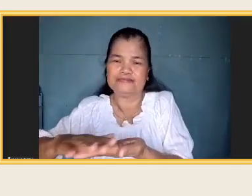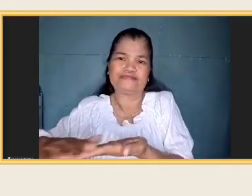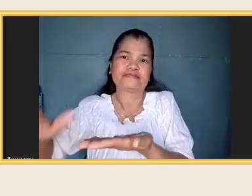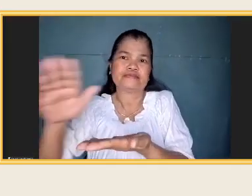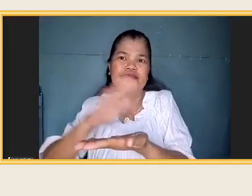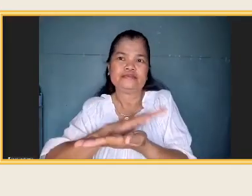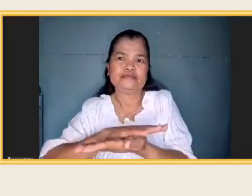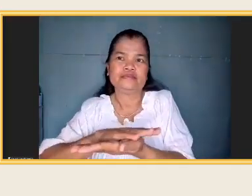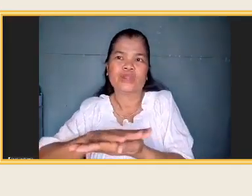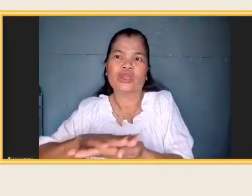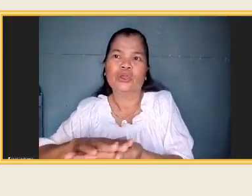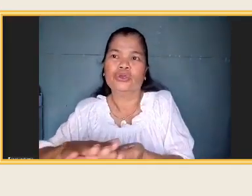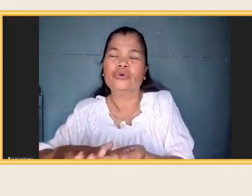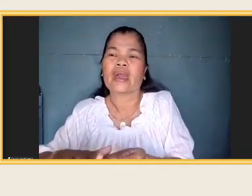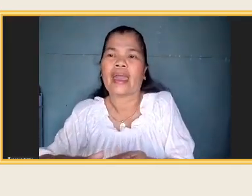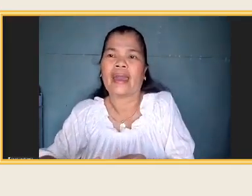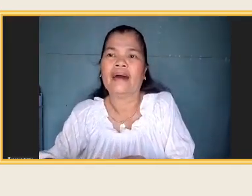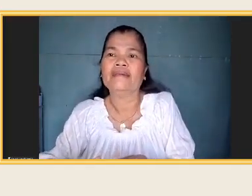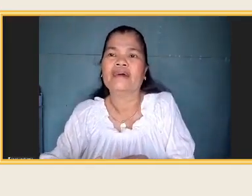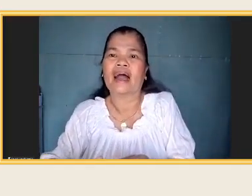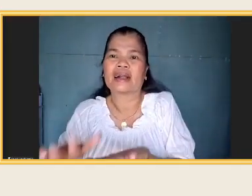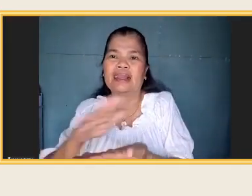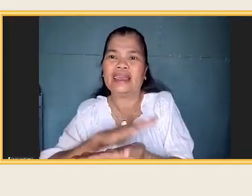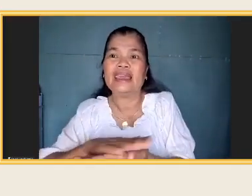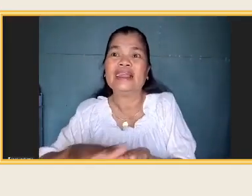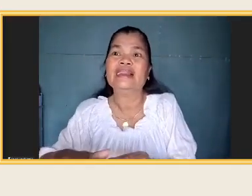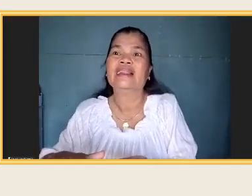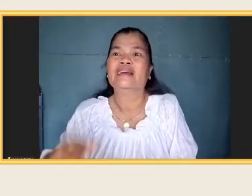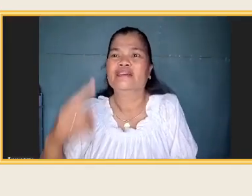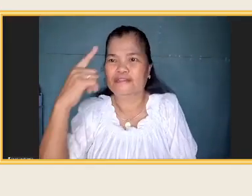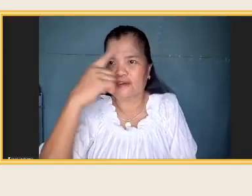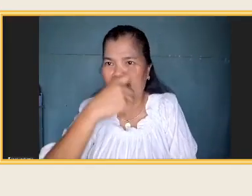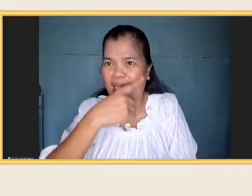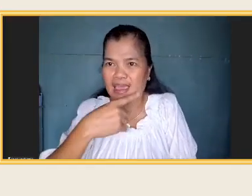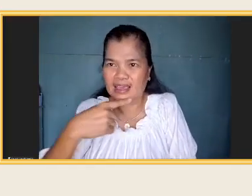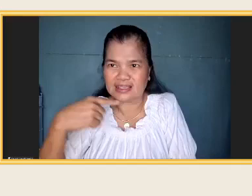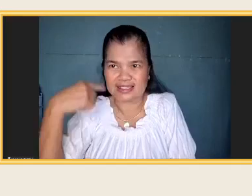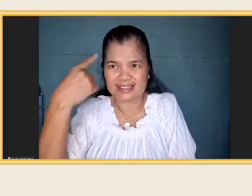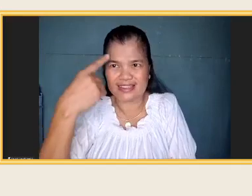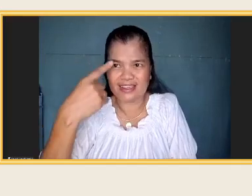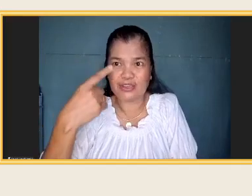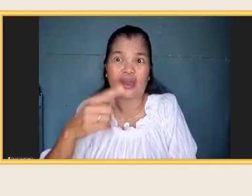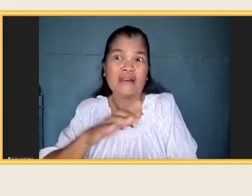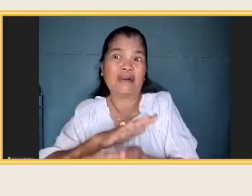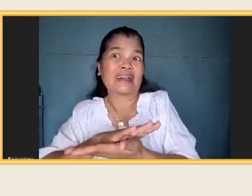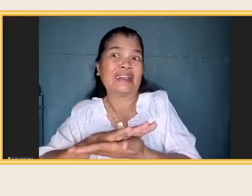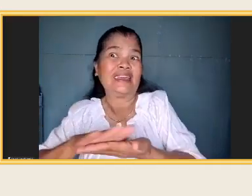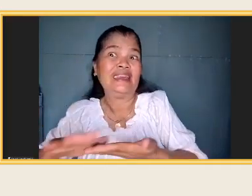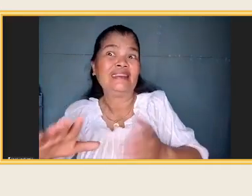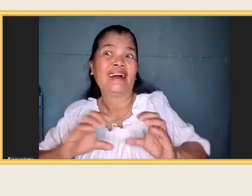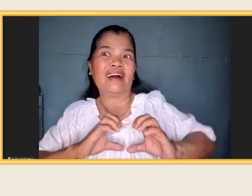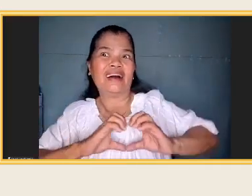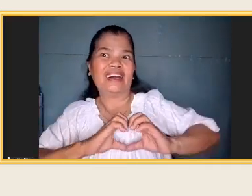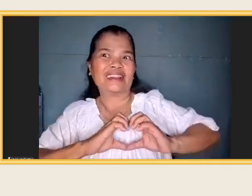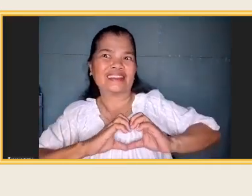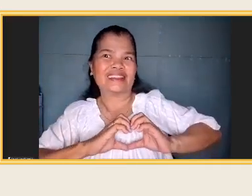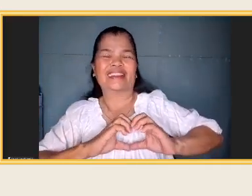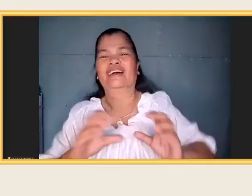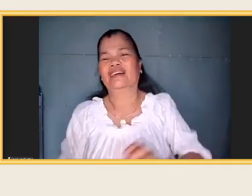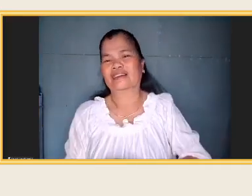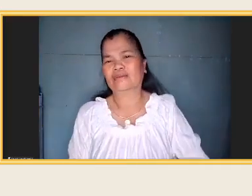malinis. You have a clean face. You have a clean